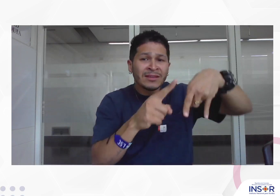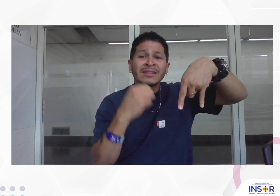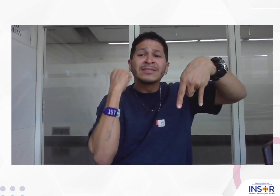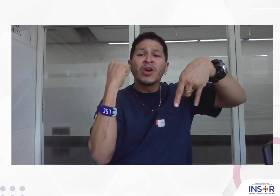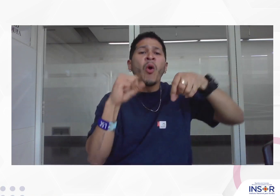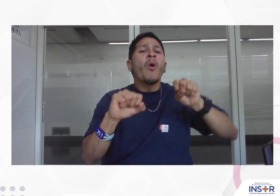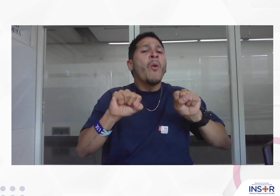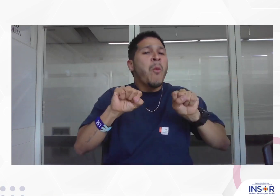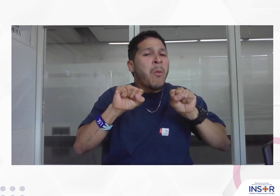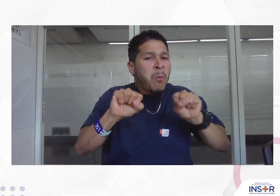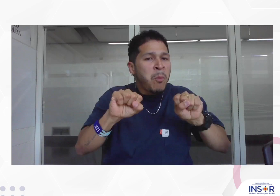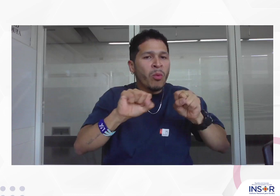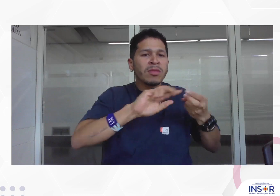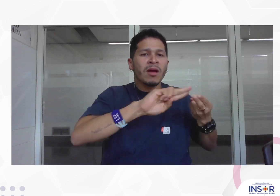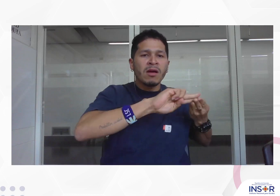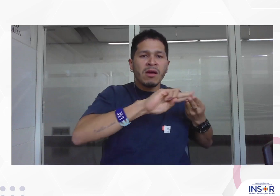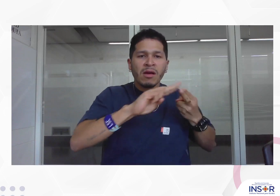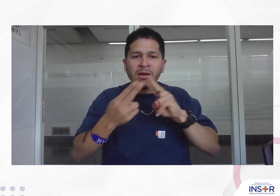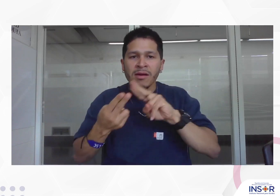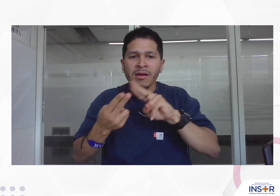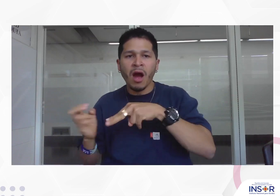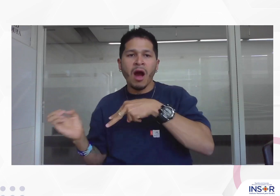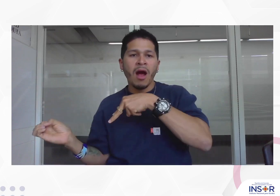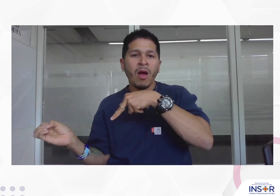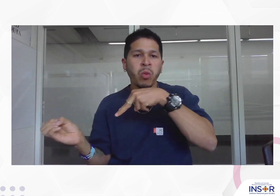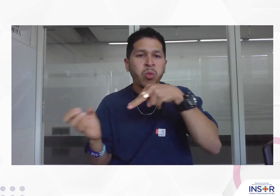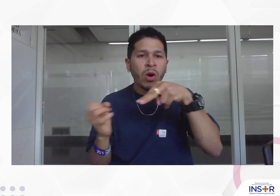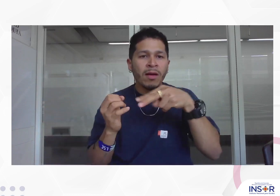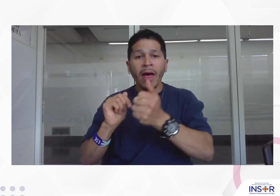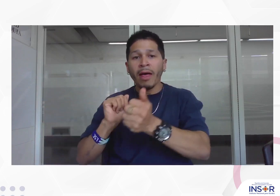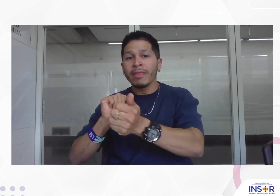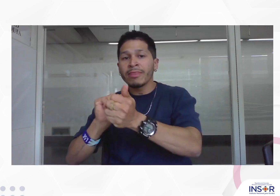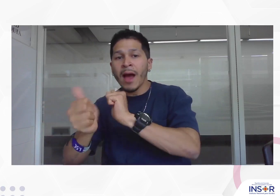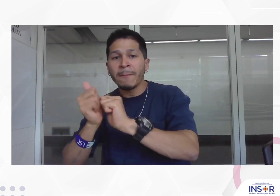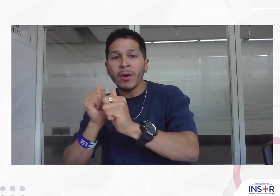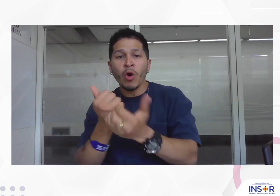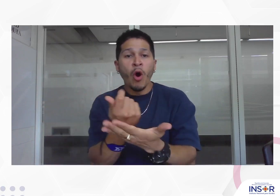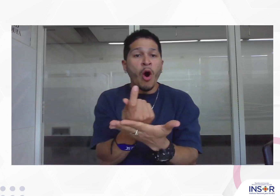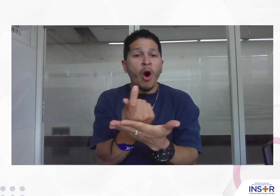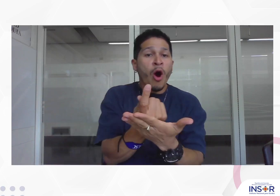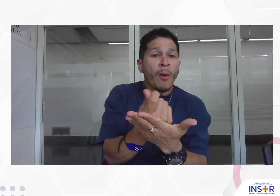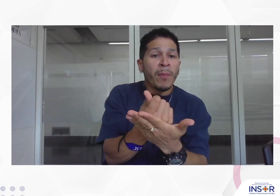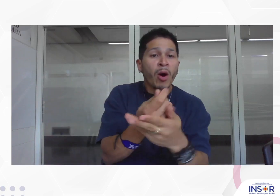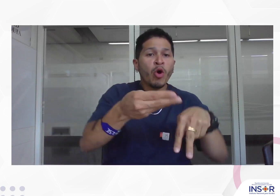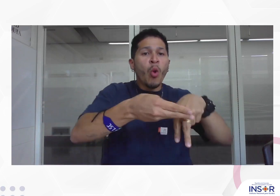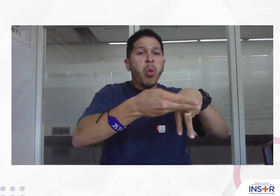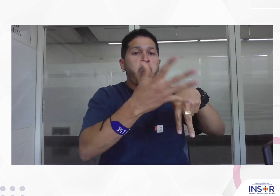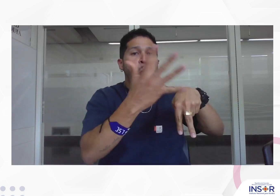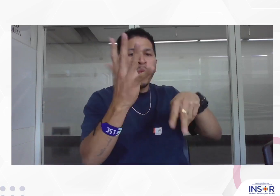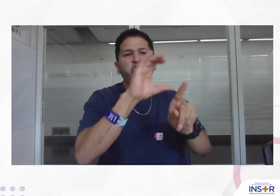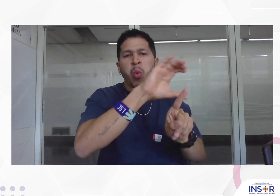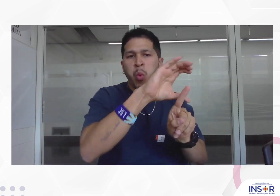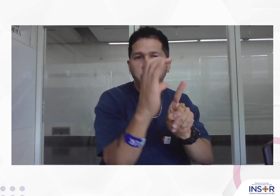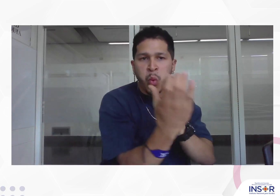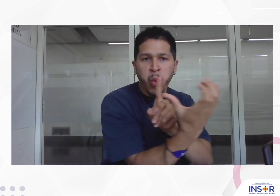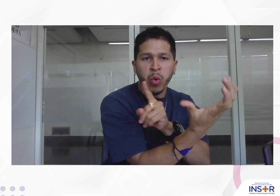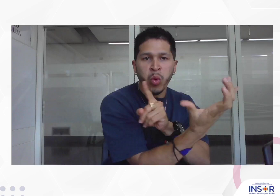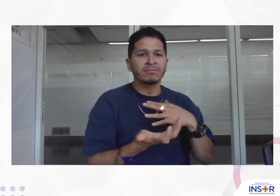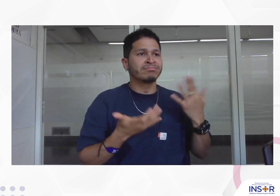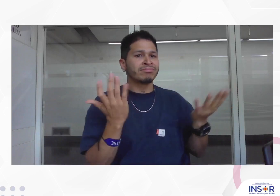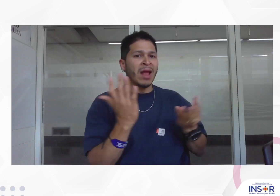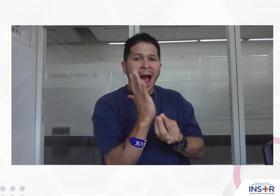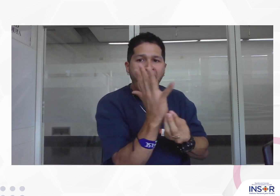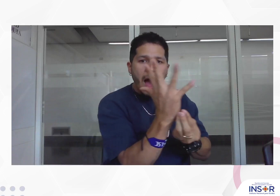sordismo, porque la participación del sordismo no solamente se daría en escenarios políticos, sino también educativos,